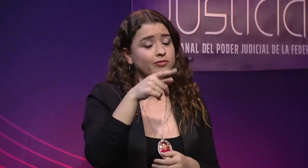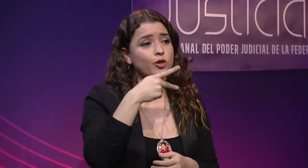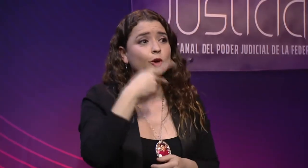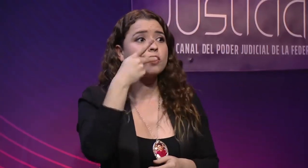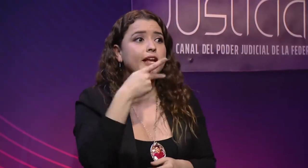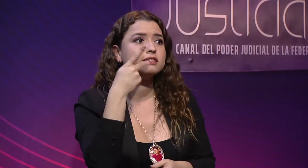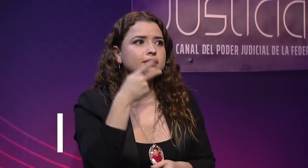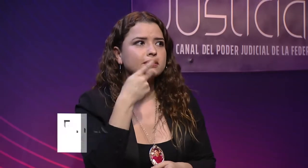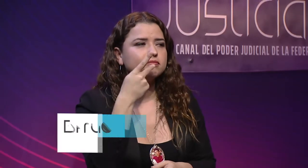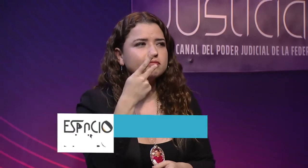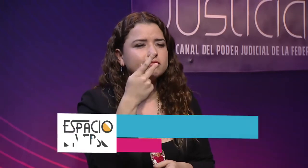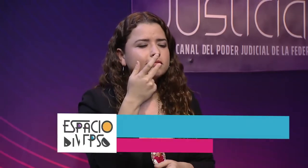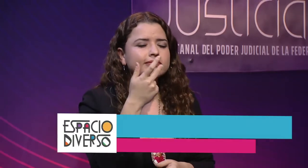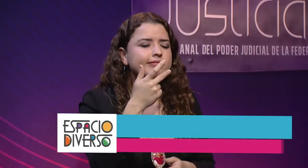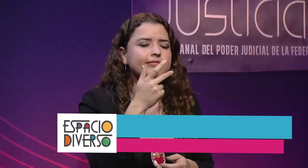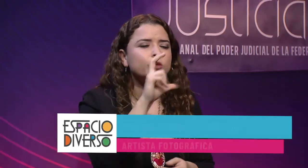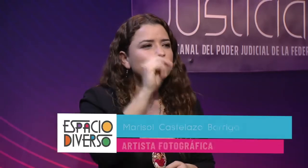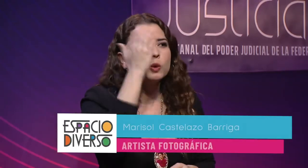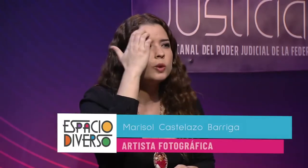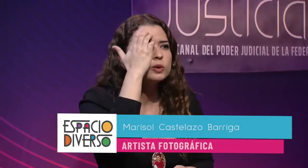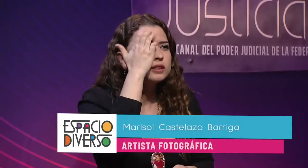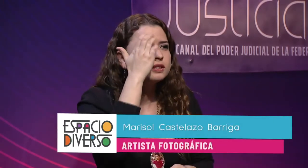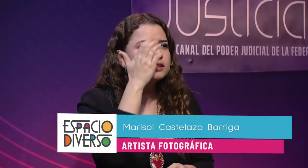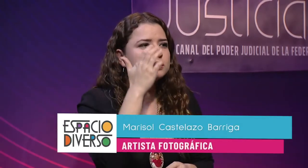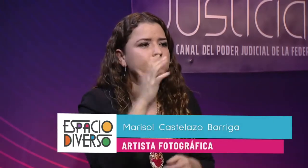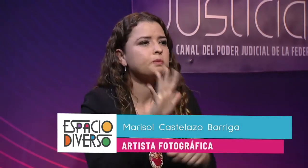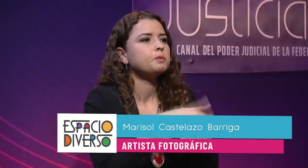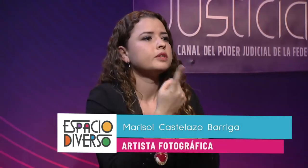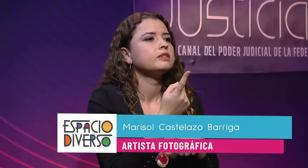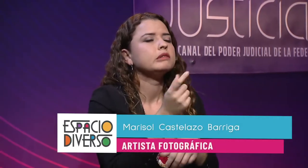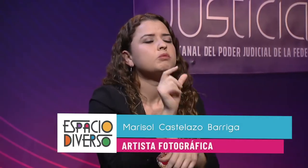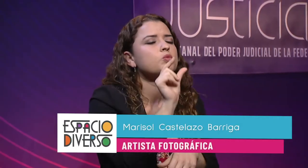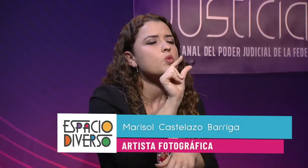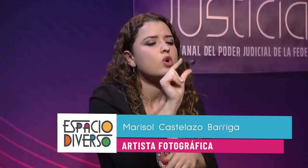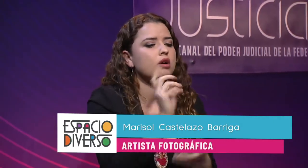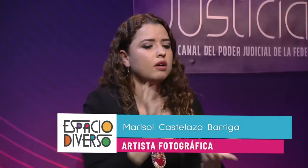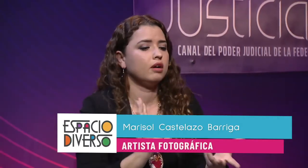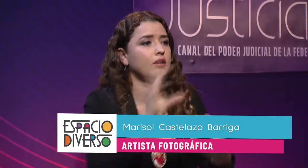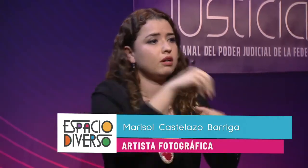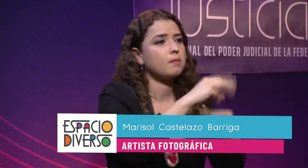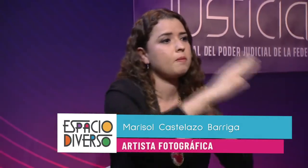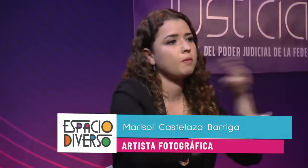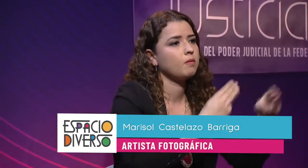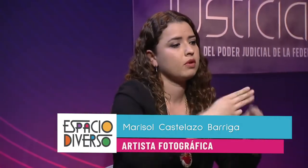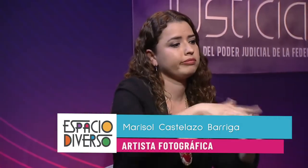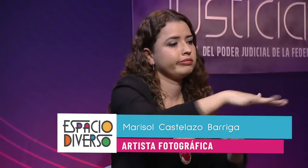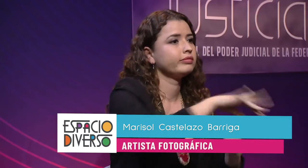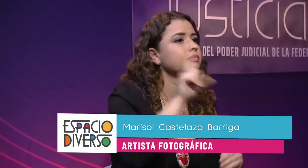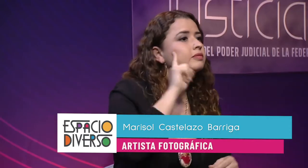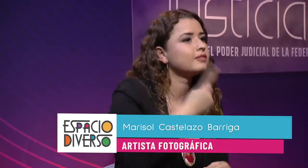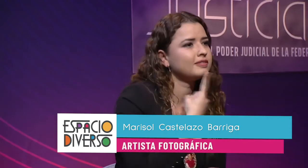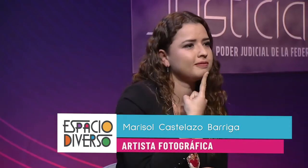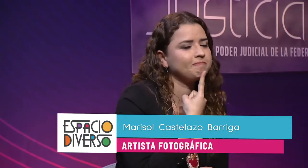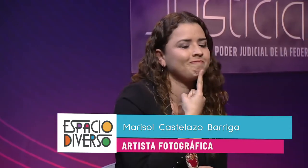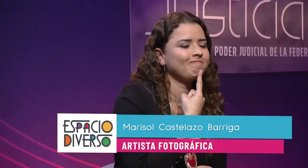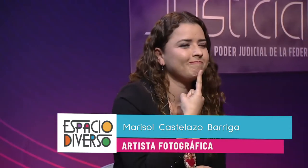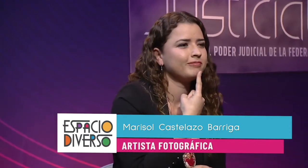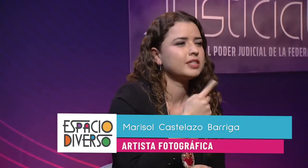¿no? La mayoría de los oyentes no conoce realmente qué es y cómo es que esto